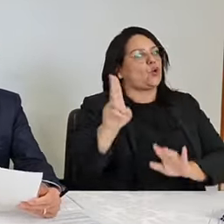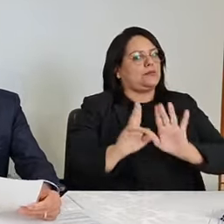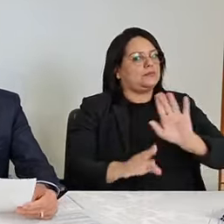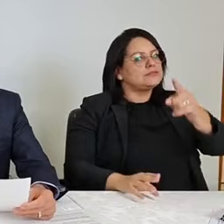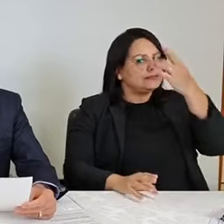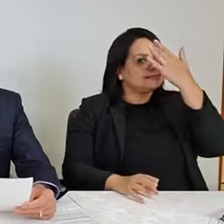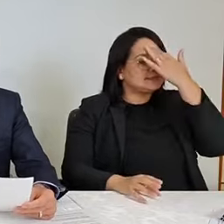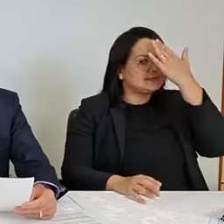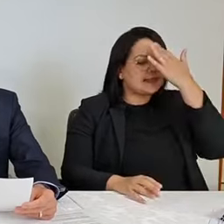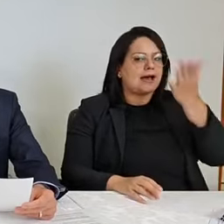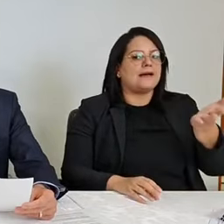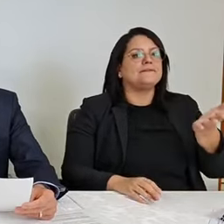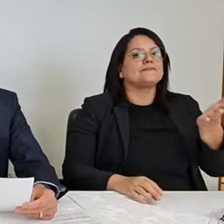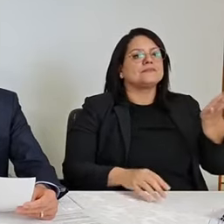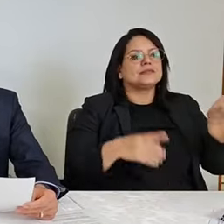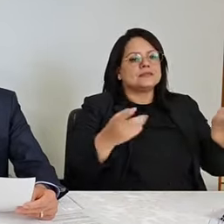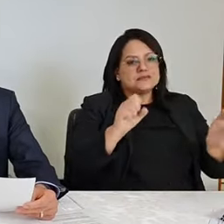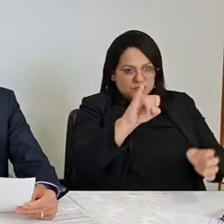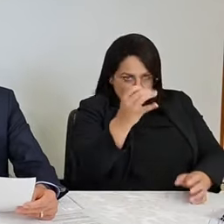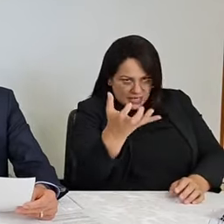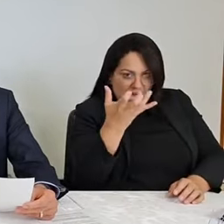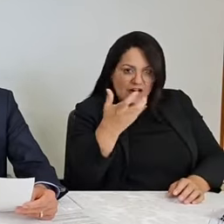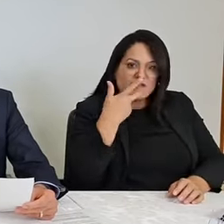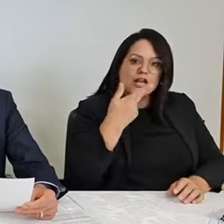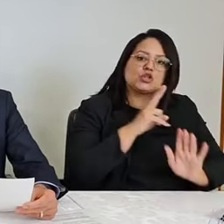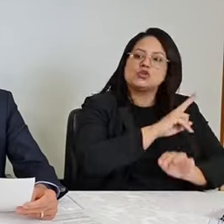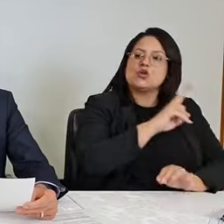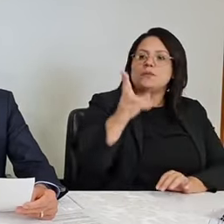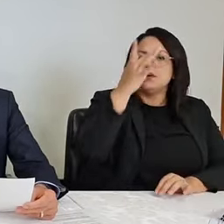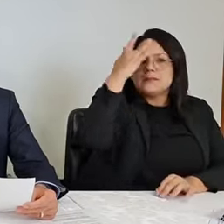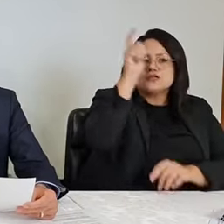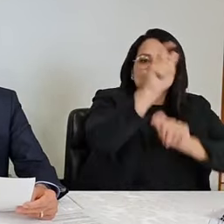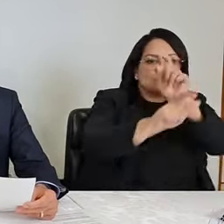Mas se se fizer necessário, a gente revela o nome dessas pessoas que